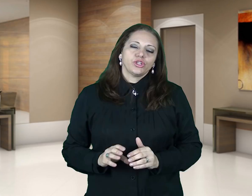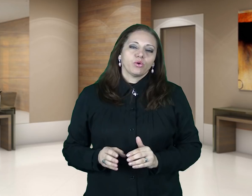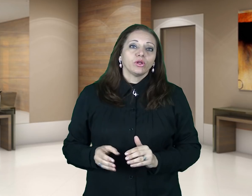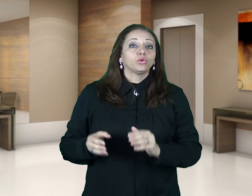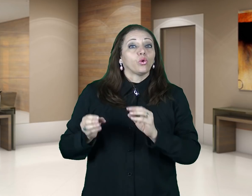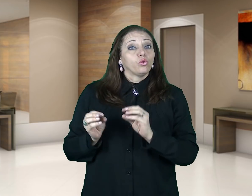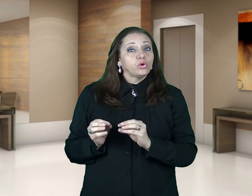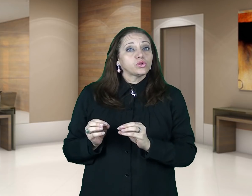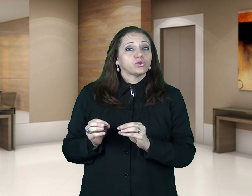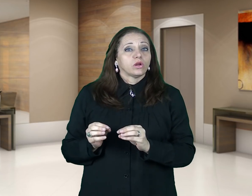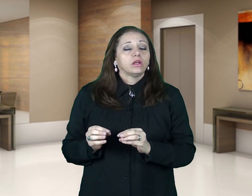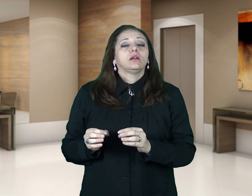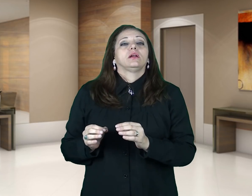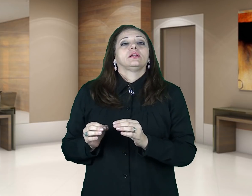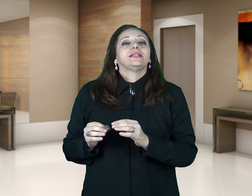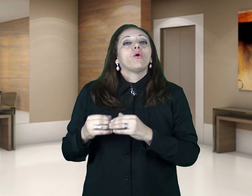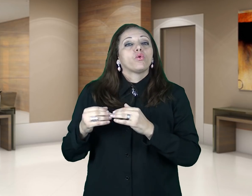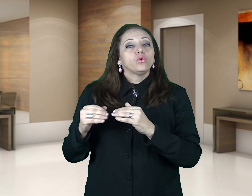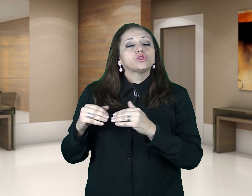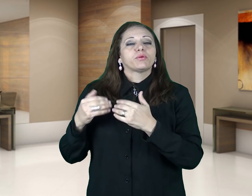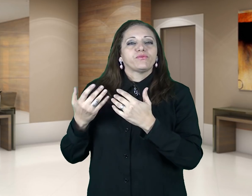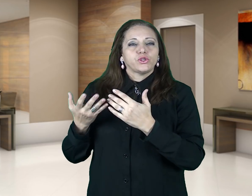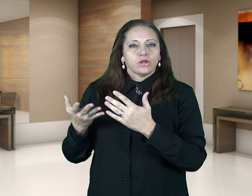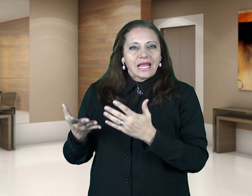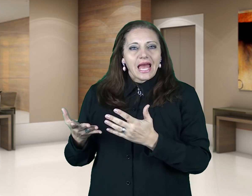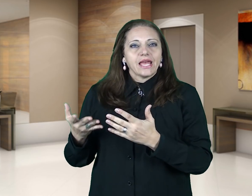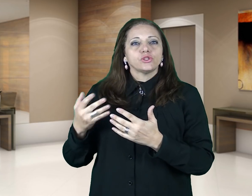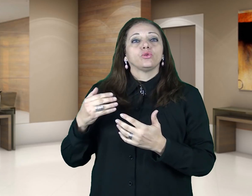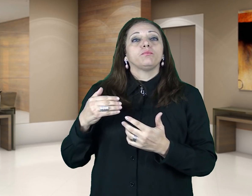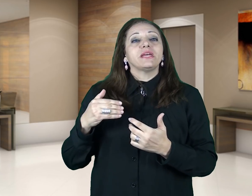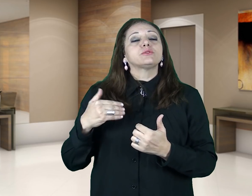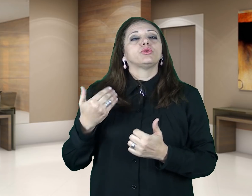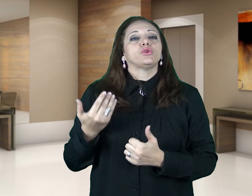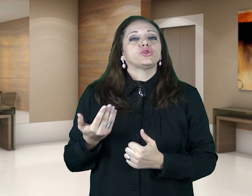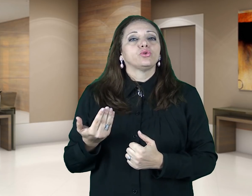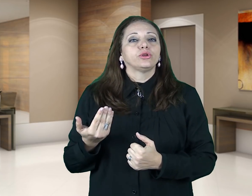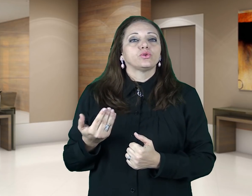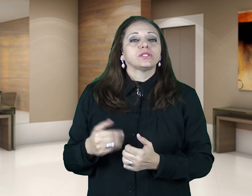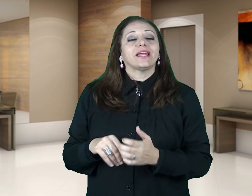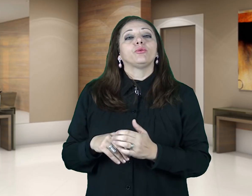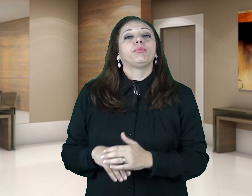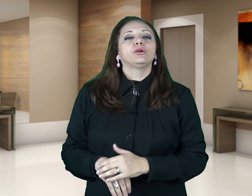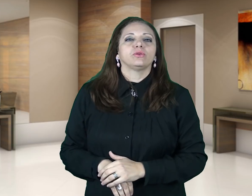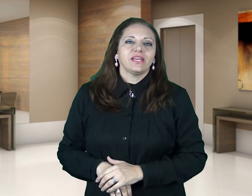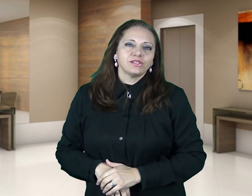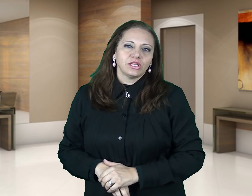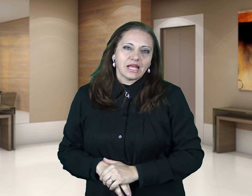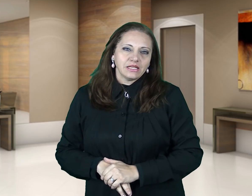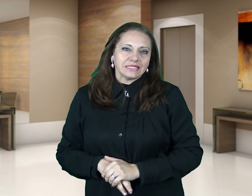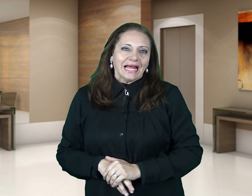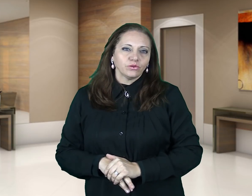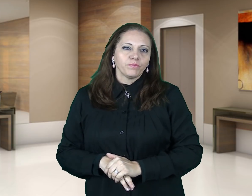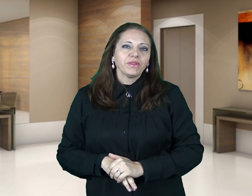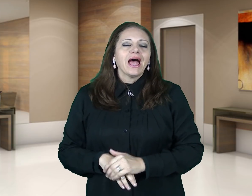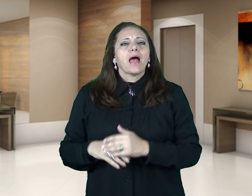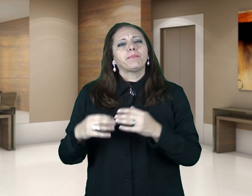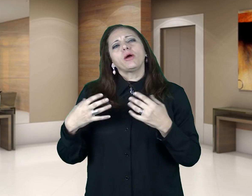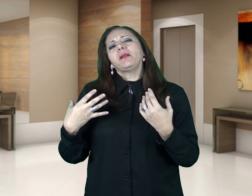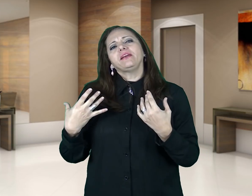temos hoje enquanto uso de alguns profissionais ou mesmo dos surdos é do português sinalizado. A